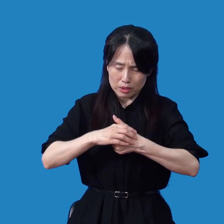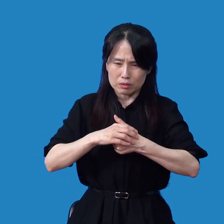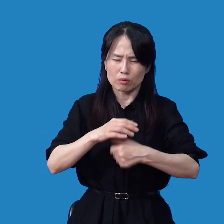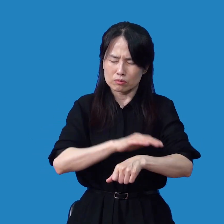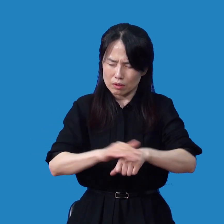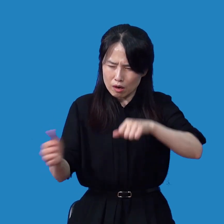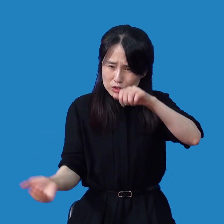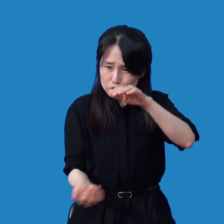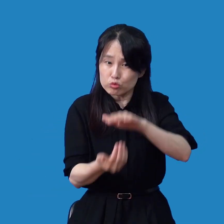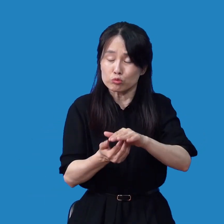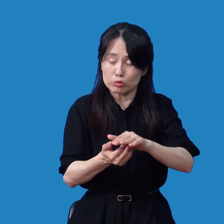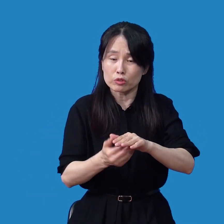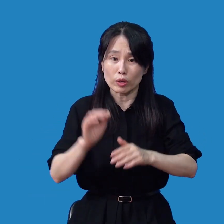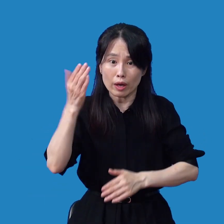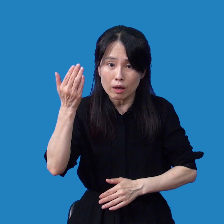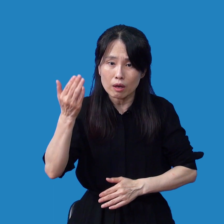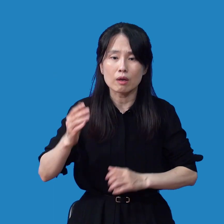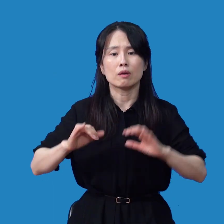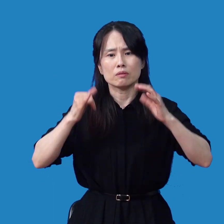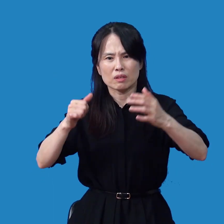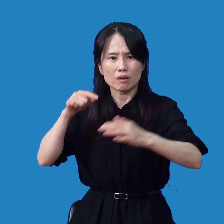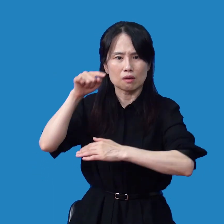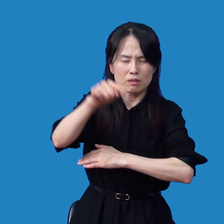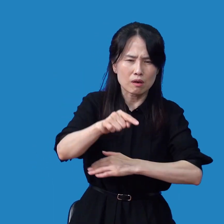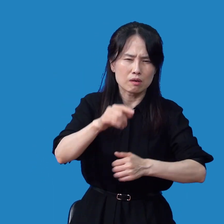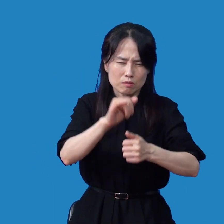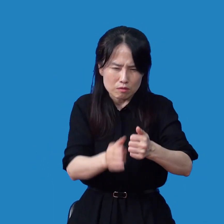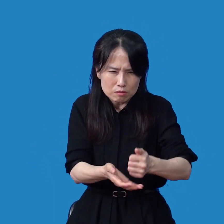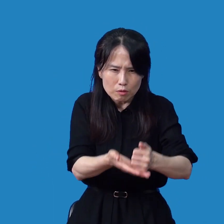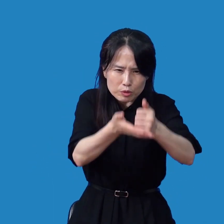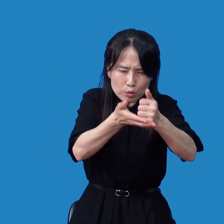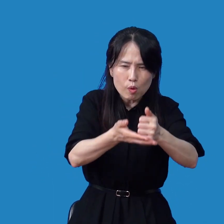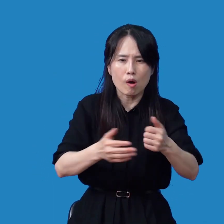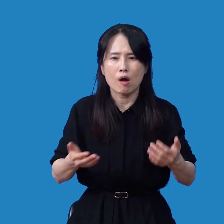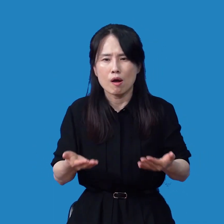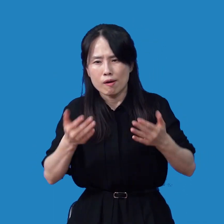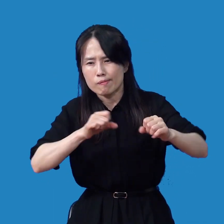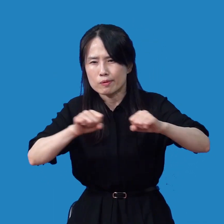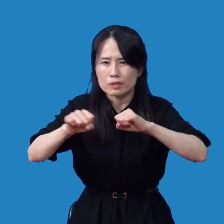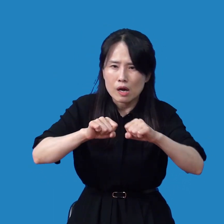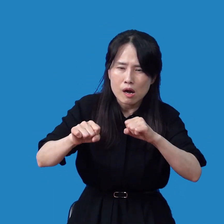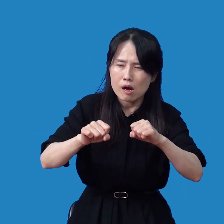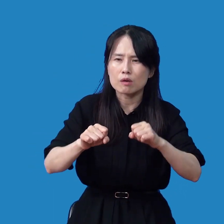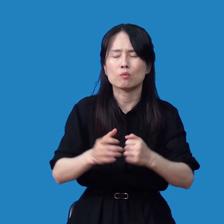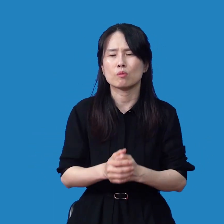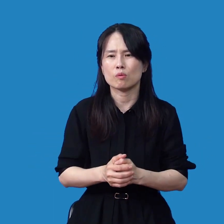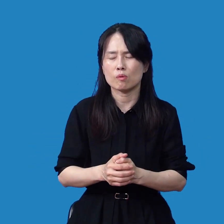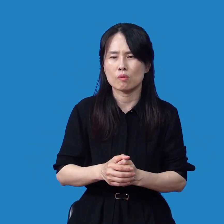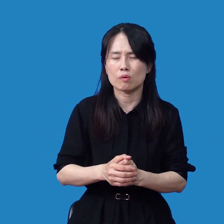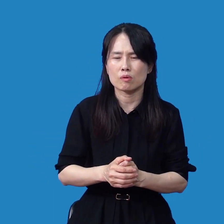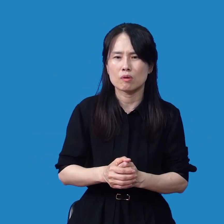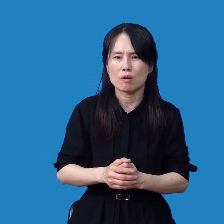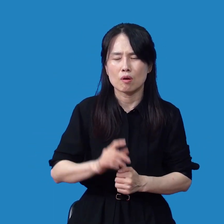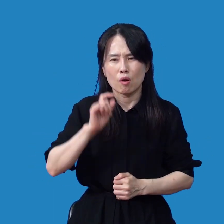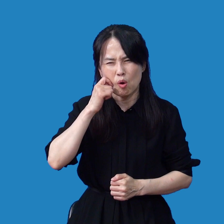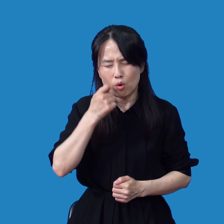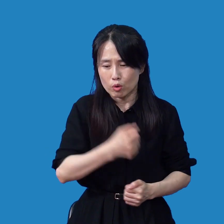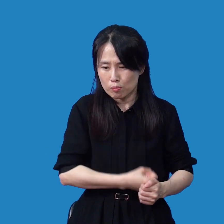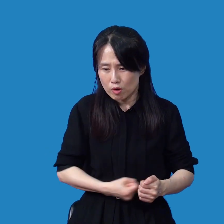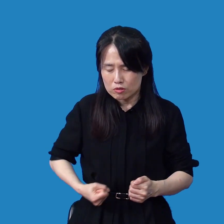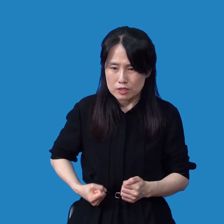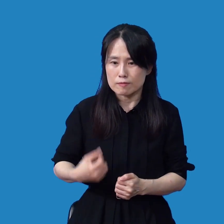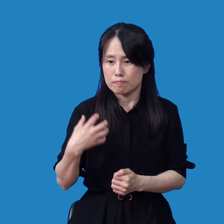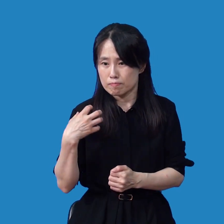세상으로 나아가서 섬기고 봉사하고 십자가를 지고 가는 그 사명을 감당할 수만 있다면 한국